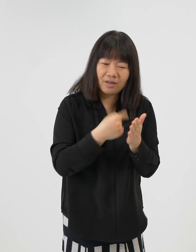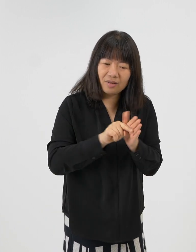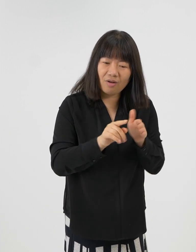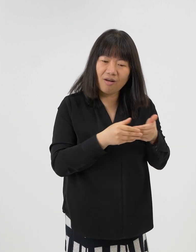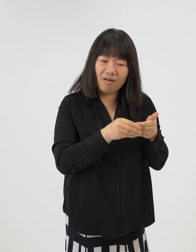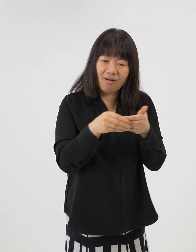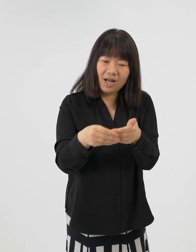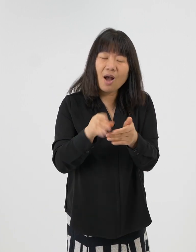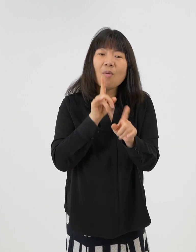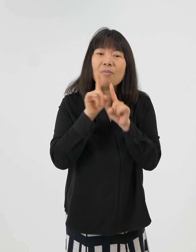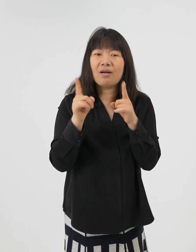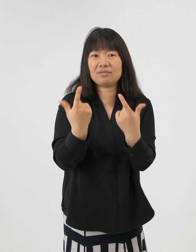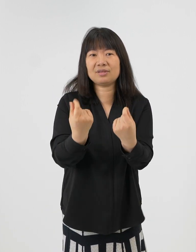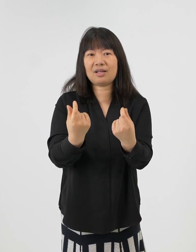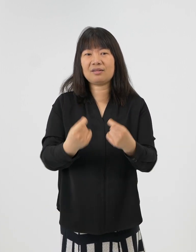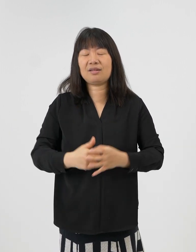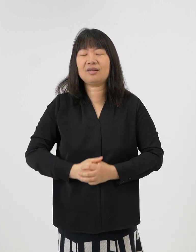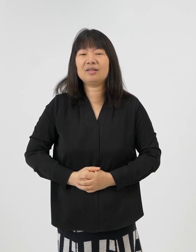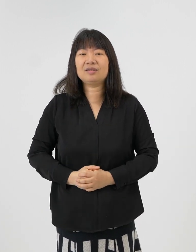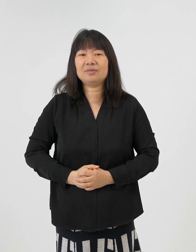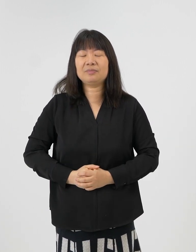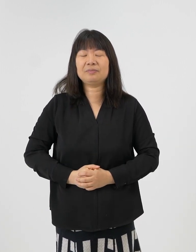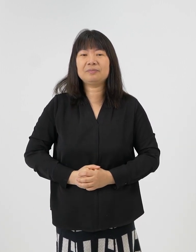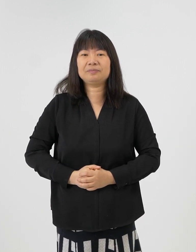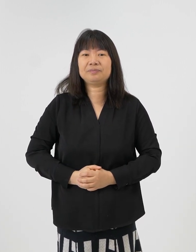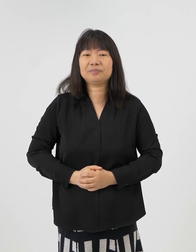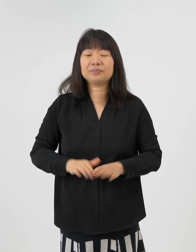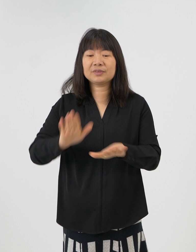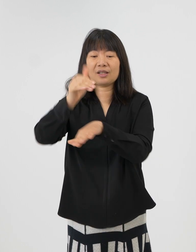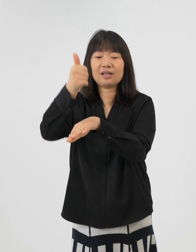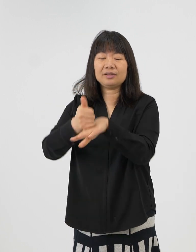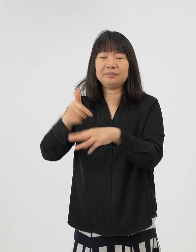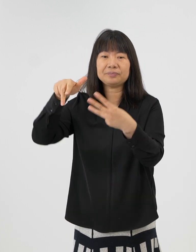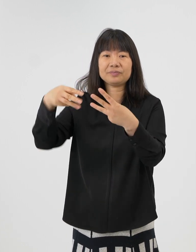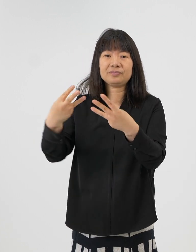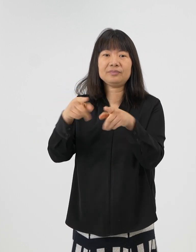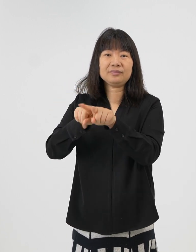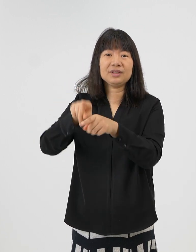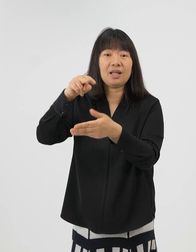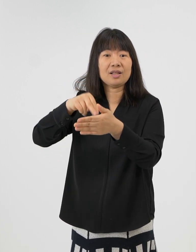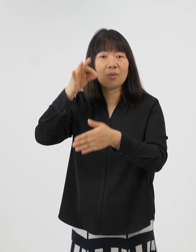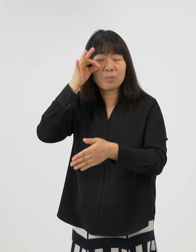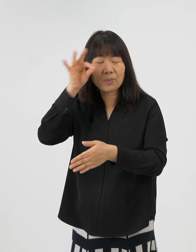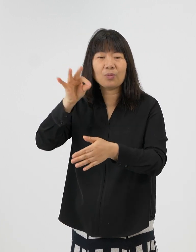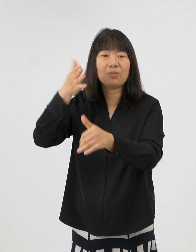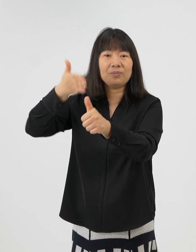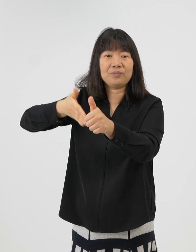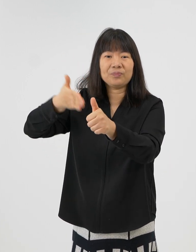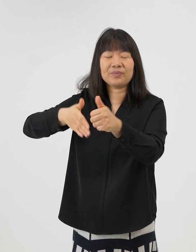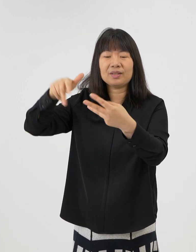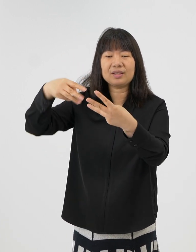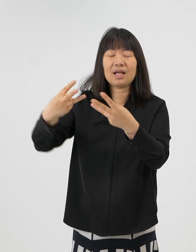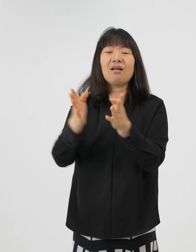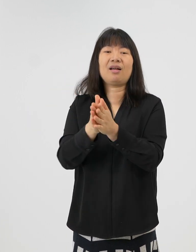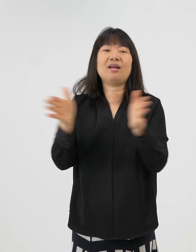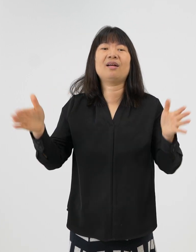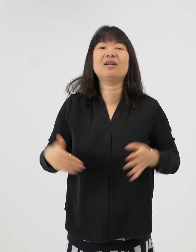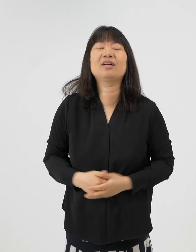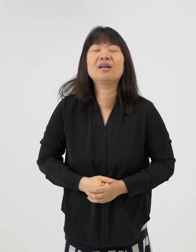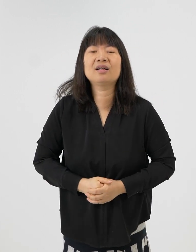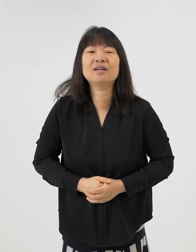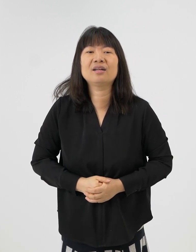안내하는 말씀이란 말이죠. 이제 마지막 3절을 한번 같이 읽어볼까요? 3절